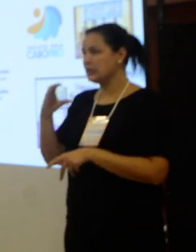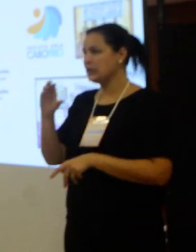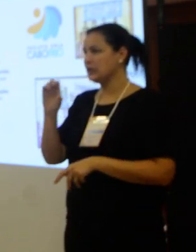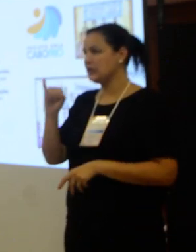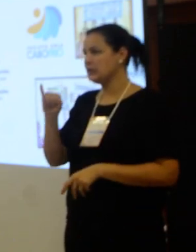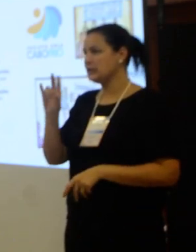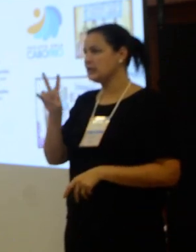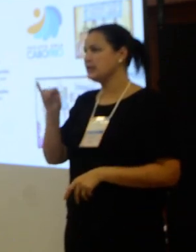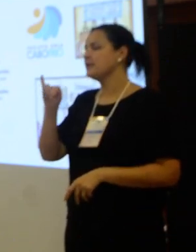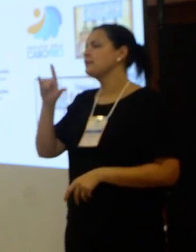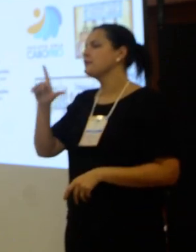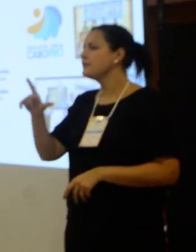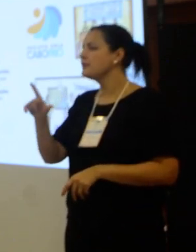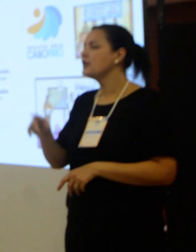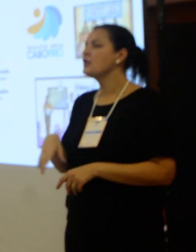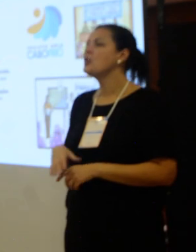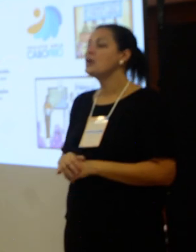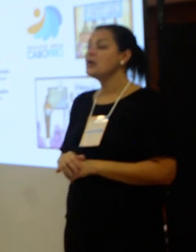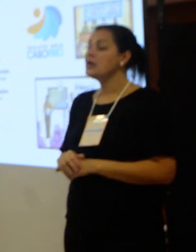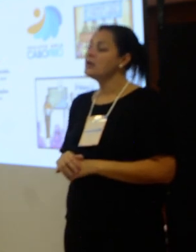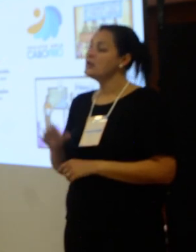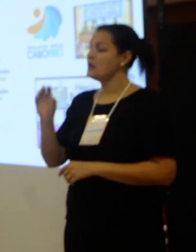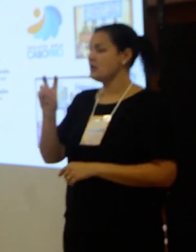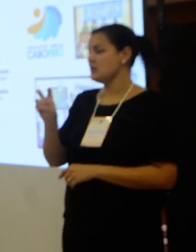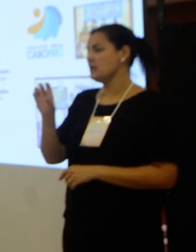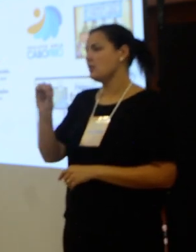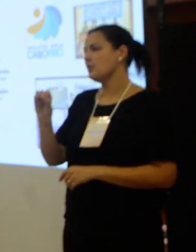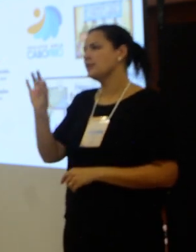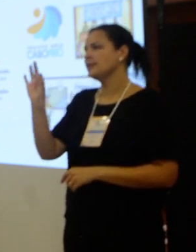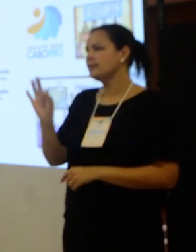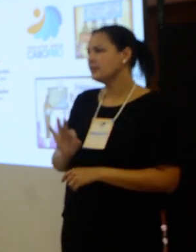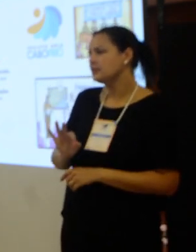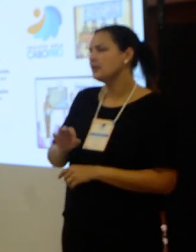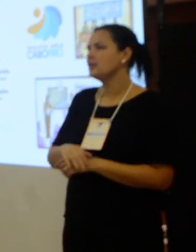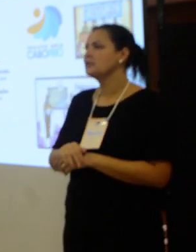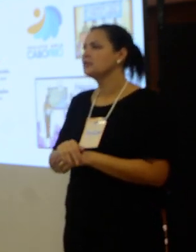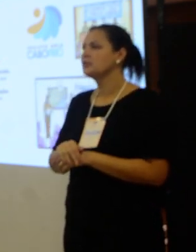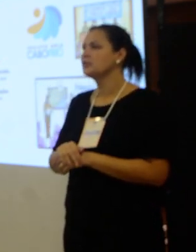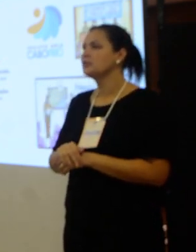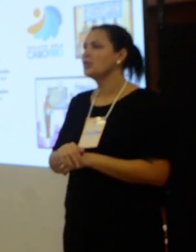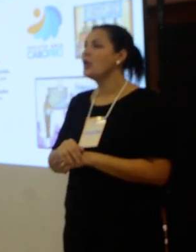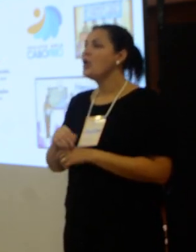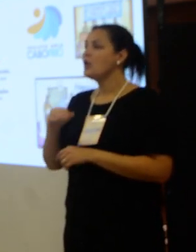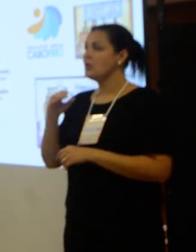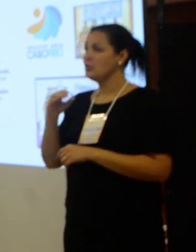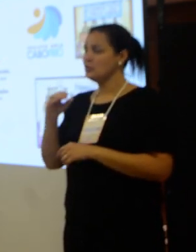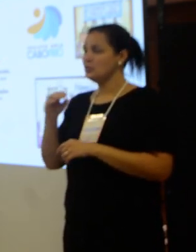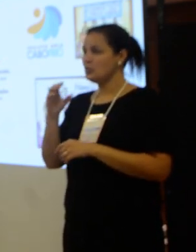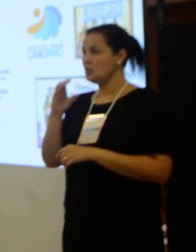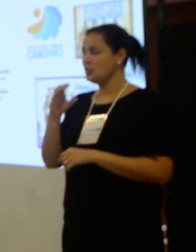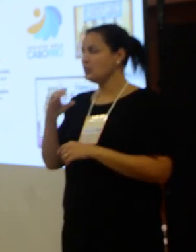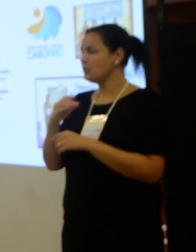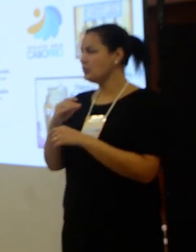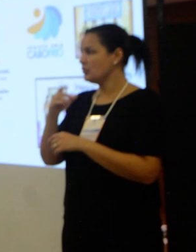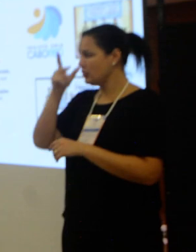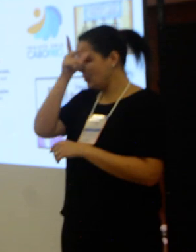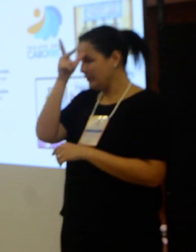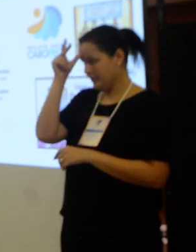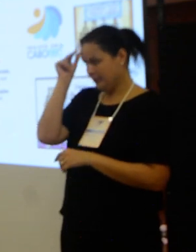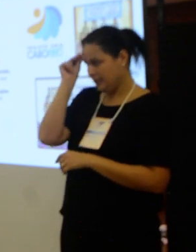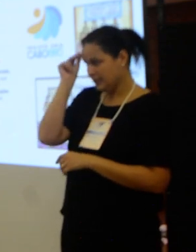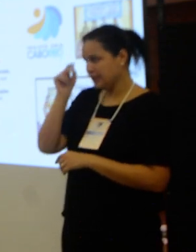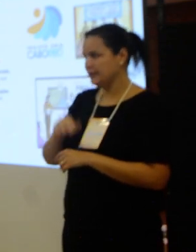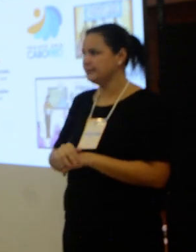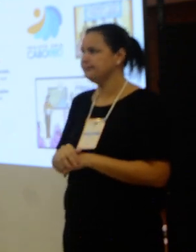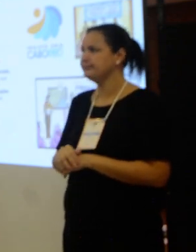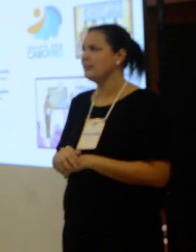pública municipal. Tá? E vocês, então, que vão implementar esse plano. Não adianta nada ter o plano e não ter o